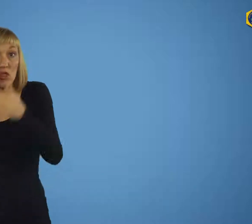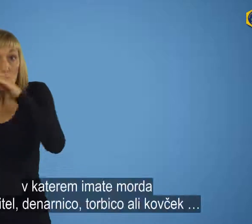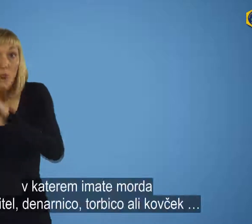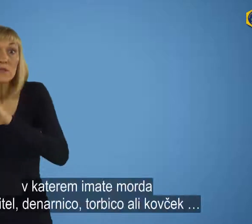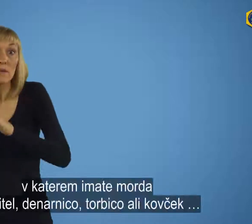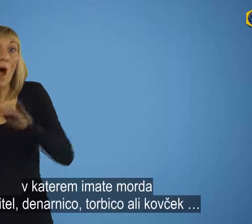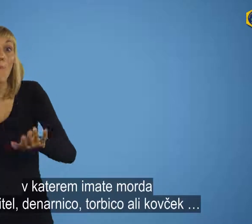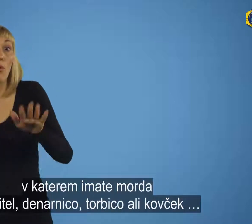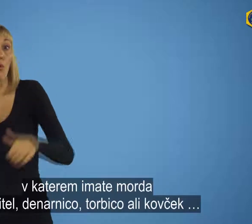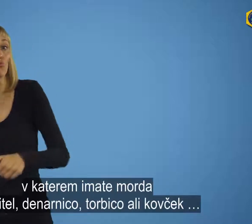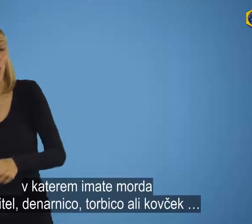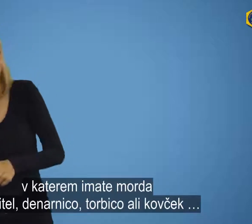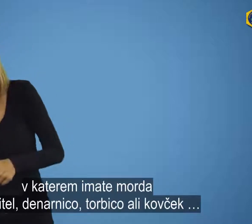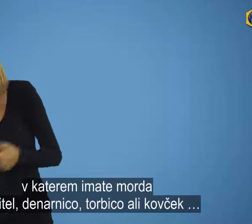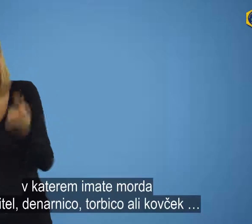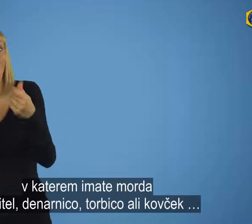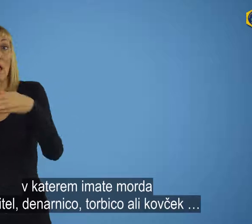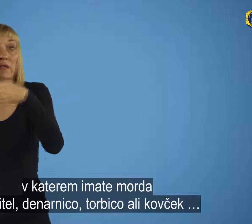denarnico, torbico ali kovček.